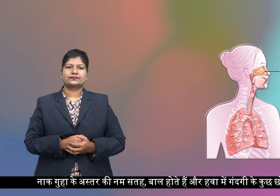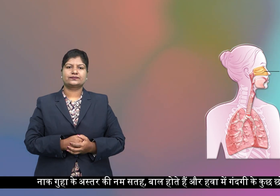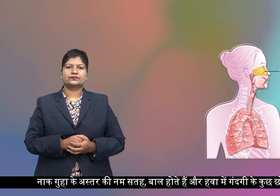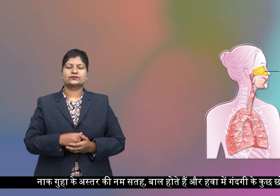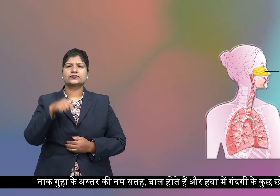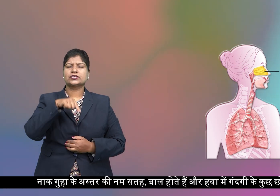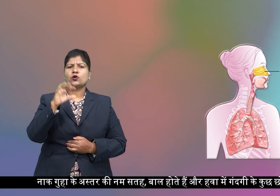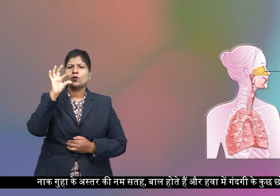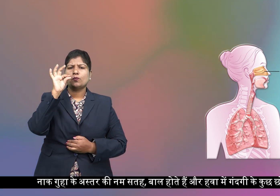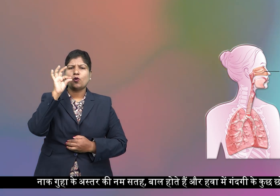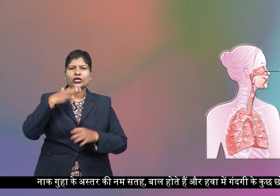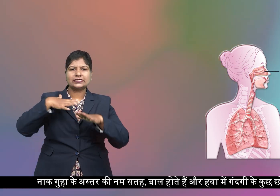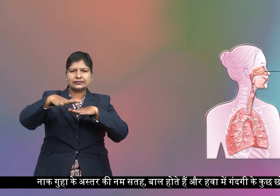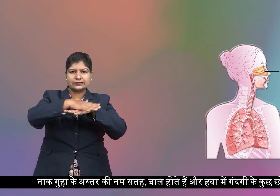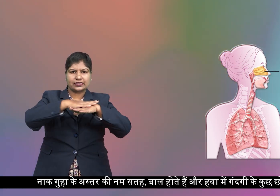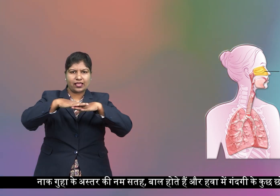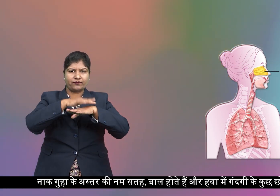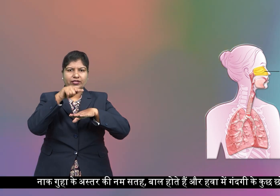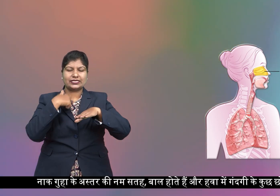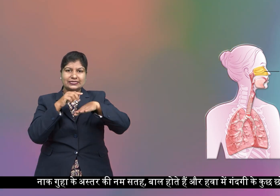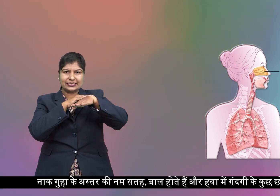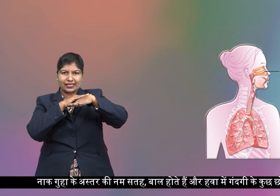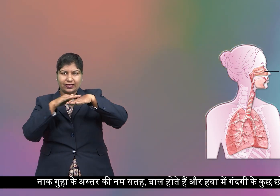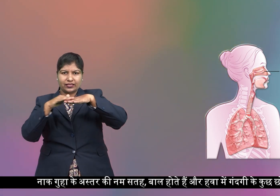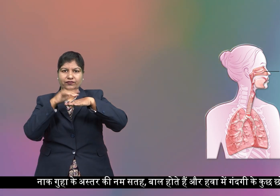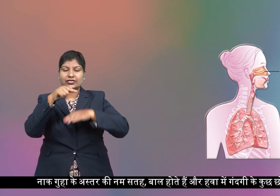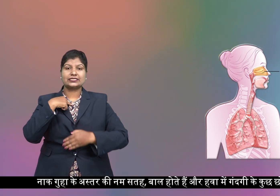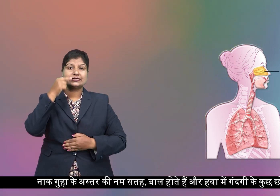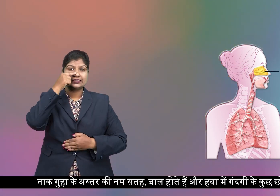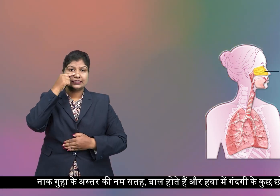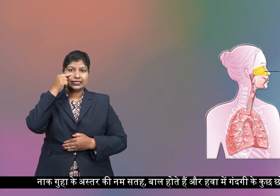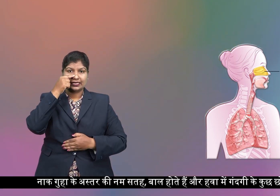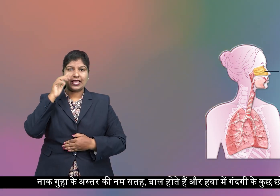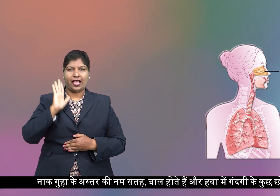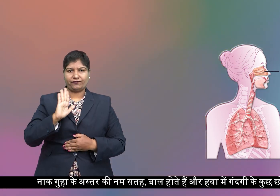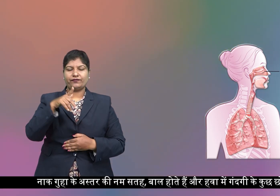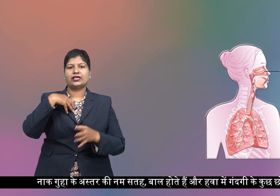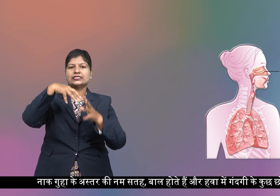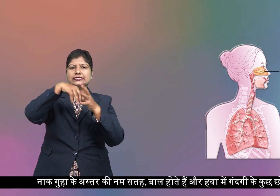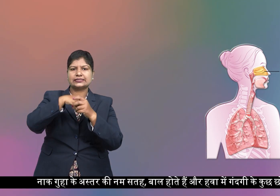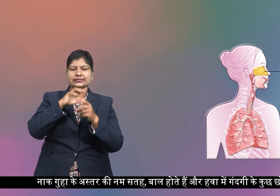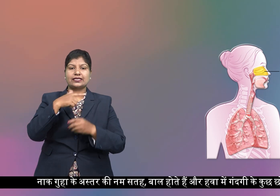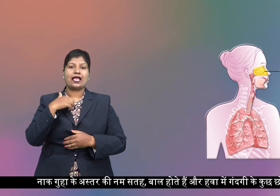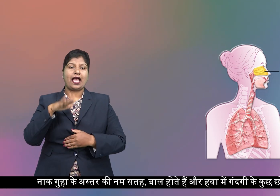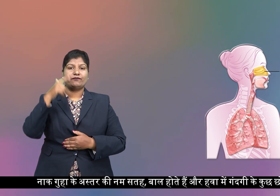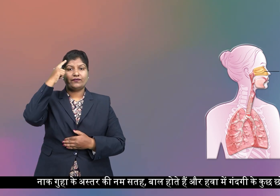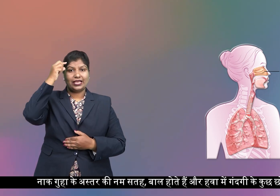नाक गुहा के अस्तर की नम सतह बाल होते हैं